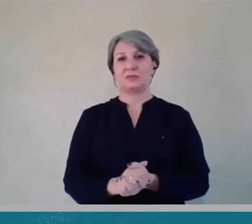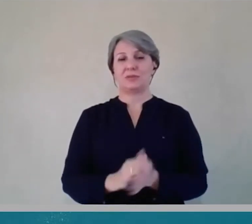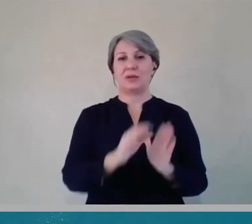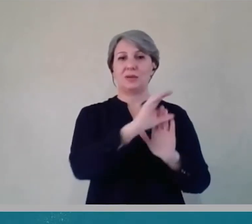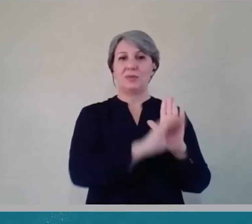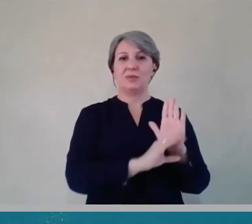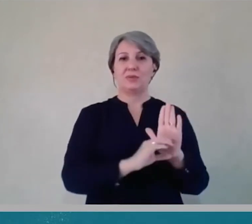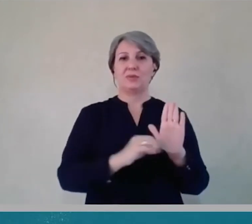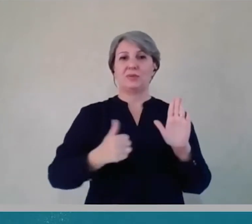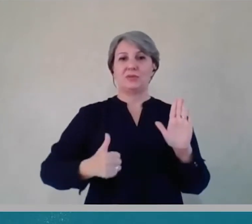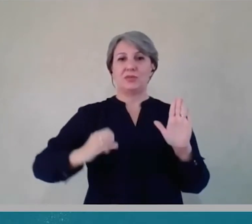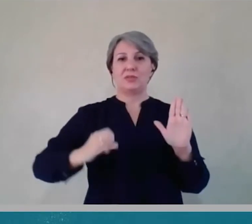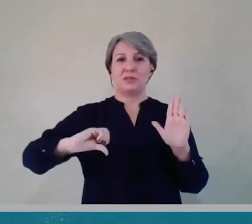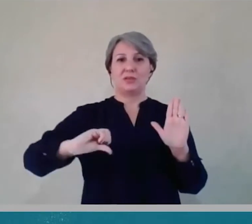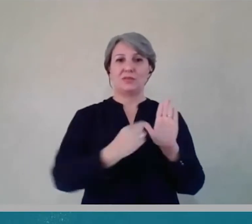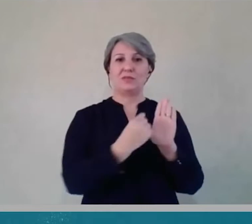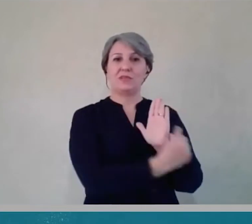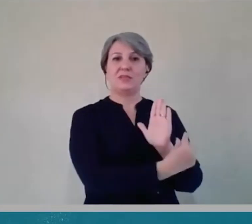Alegremo-nos,